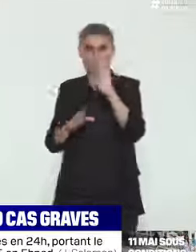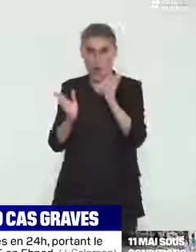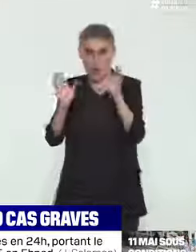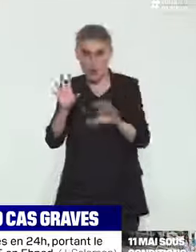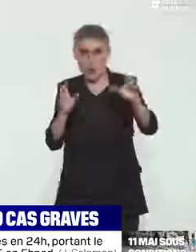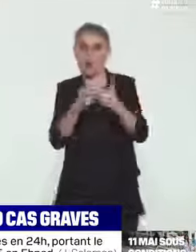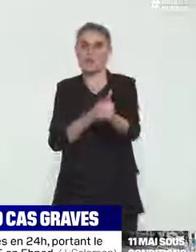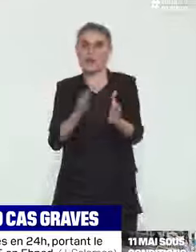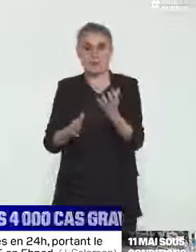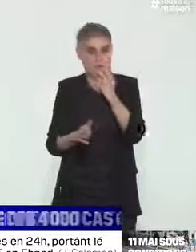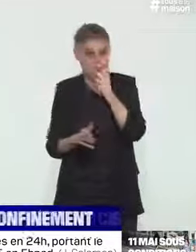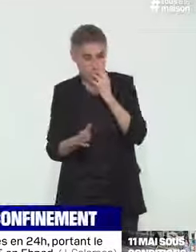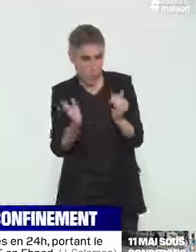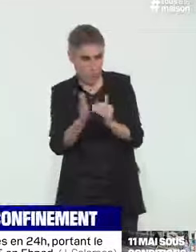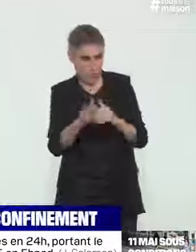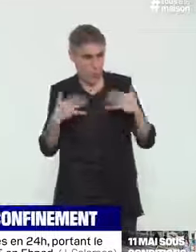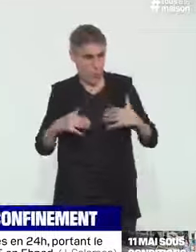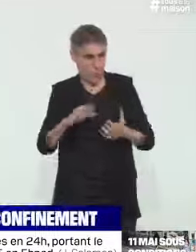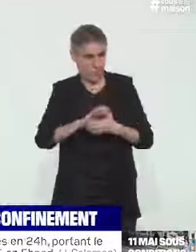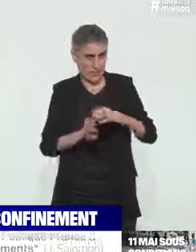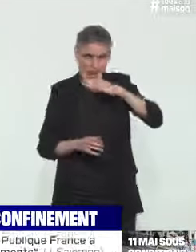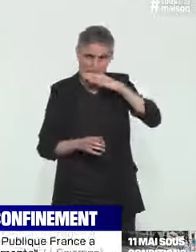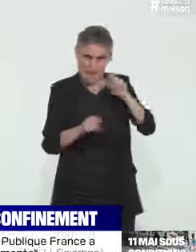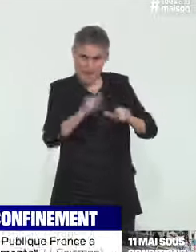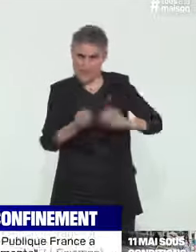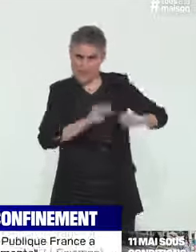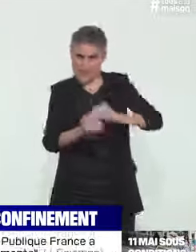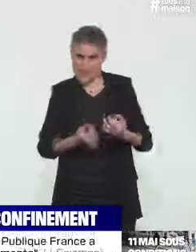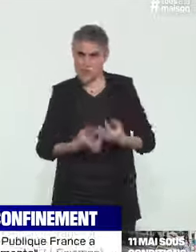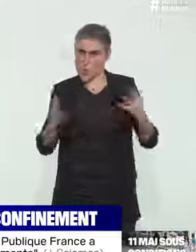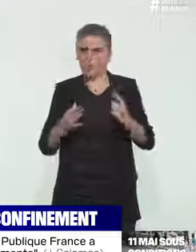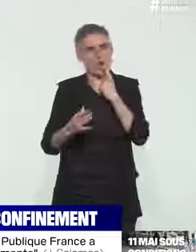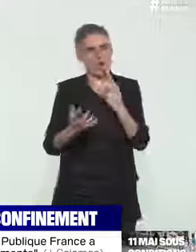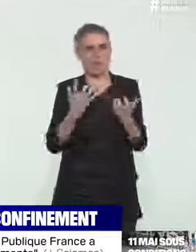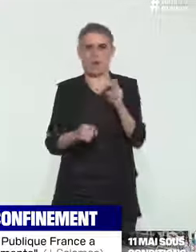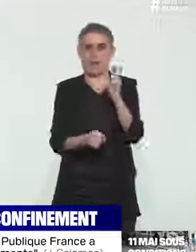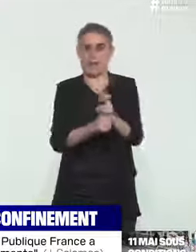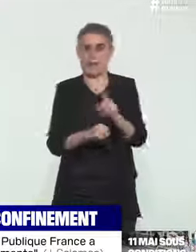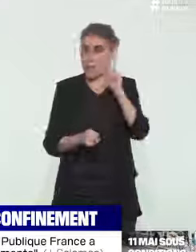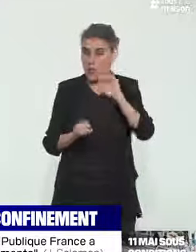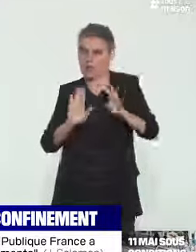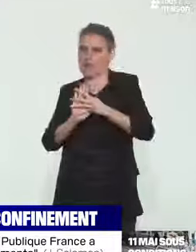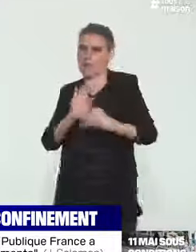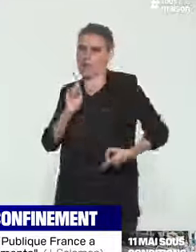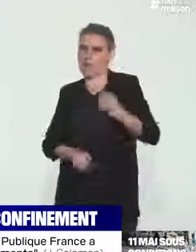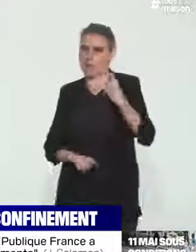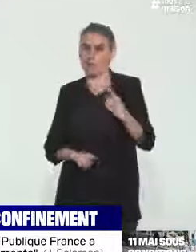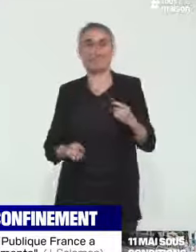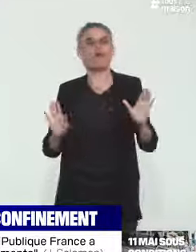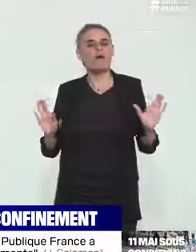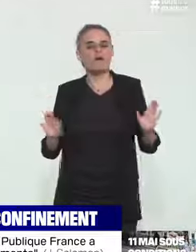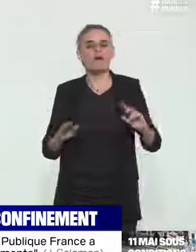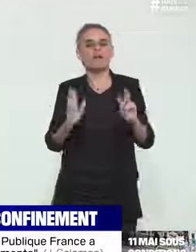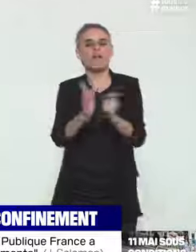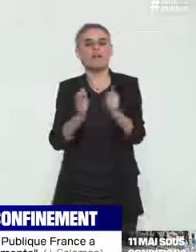notamment en réanimation, restent importantes, sont aujourd'hui classés en rouge, car ce critère est fondamental puisque le déconfinement ne peut se faire dans des bonnes